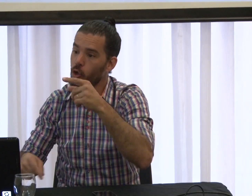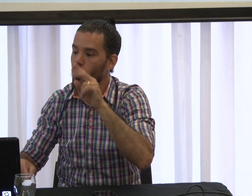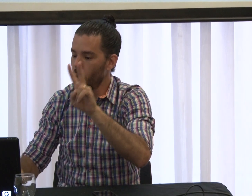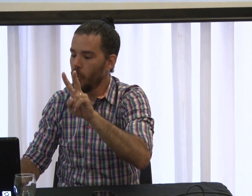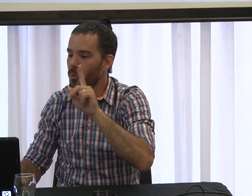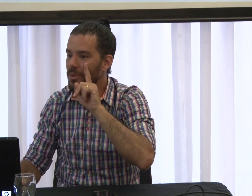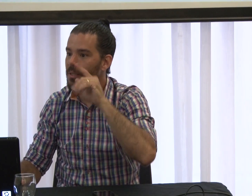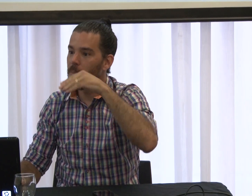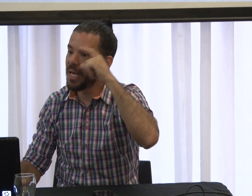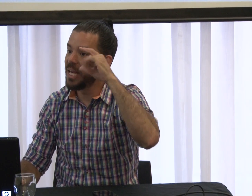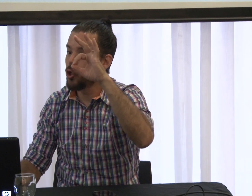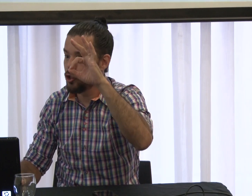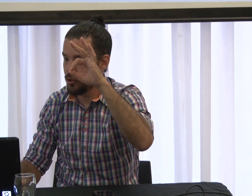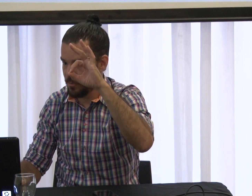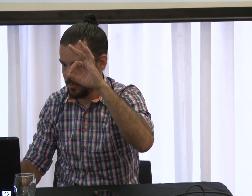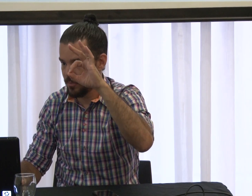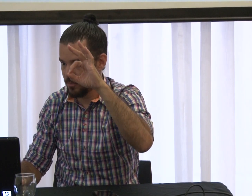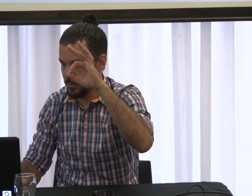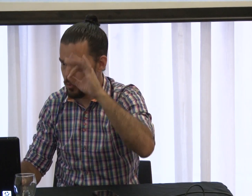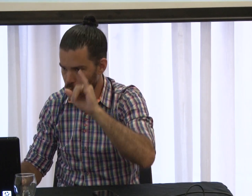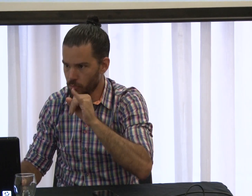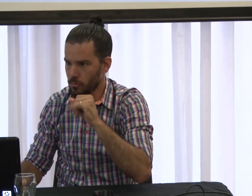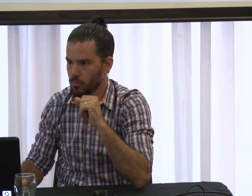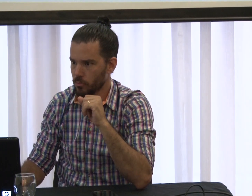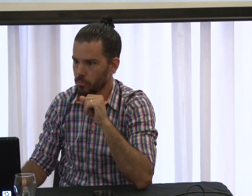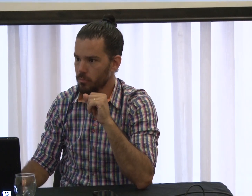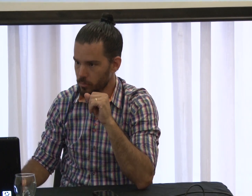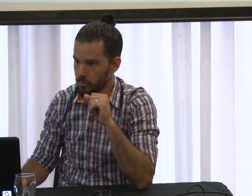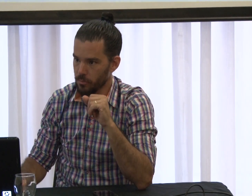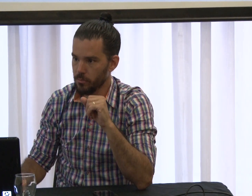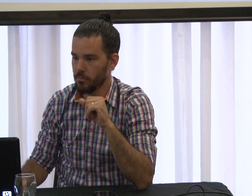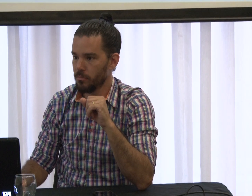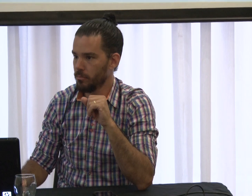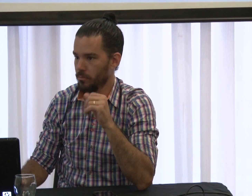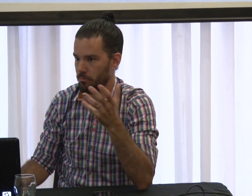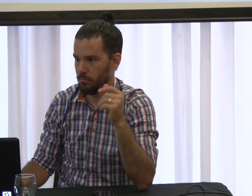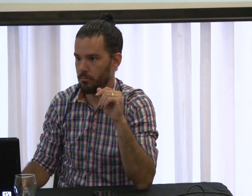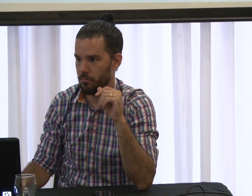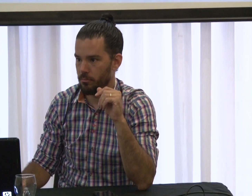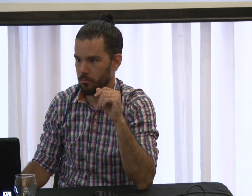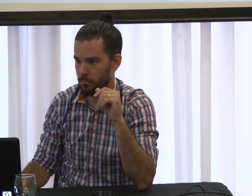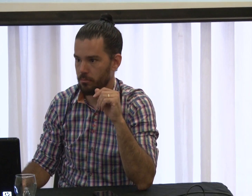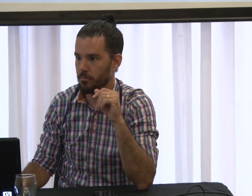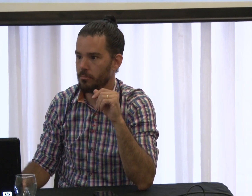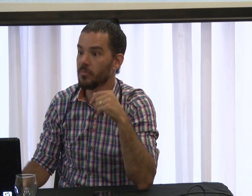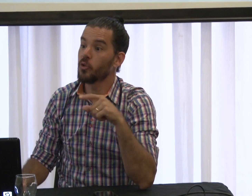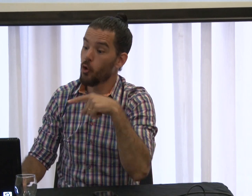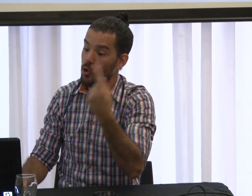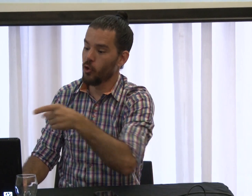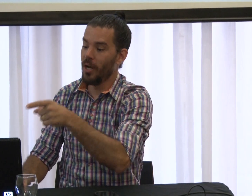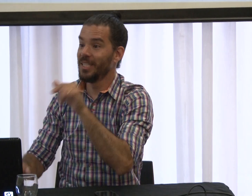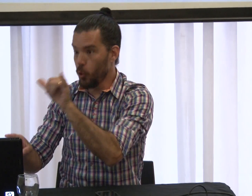no es que es mi trabajo. Y muchos sordos me siguen y yo sé que miran mucho mis videos.